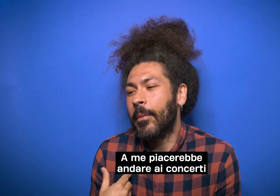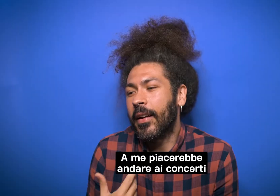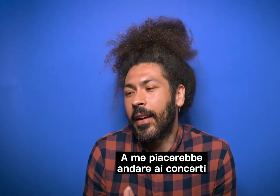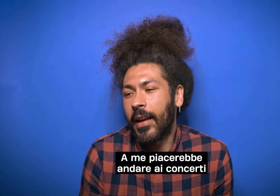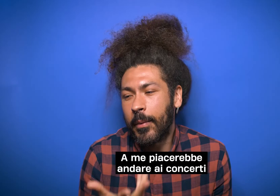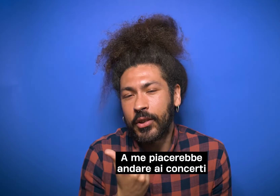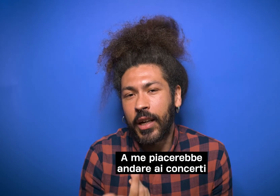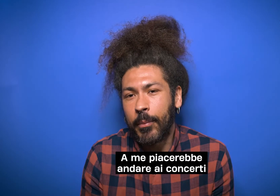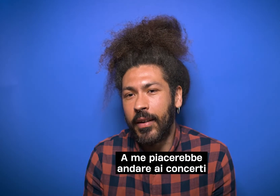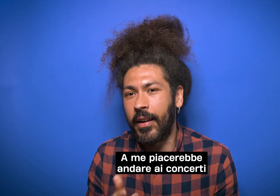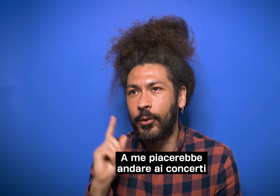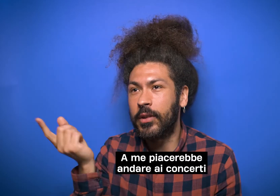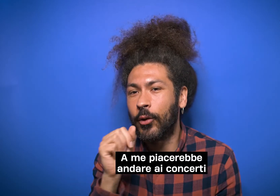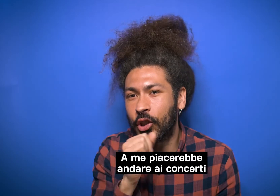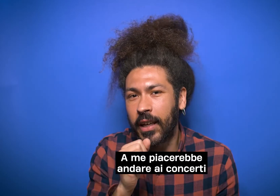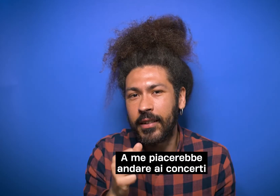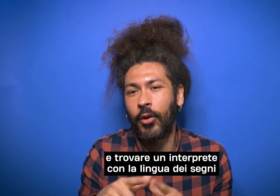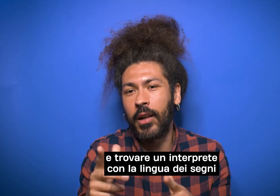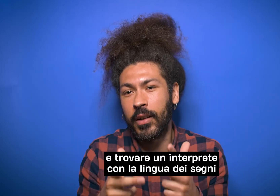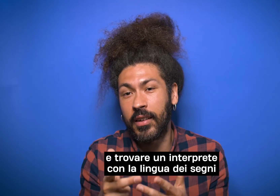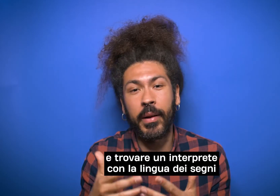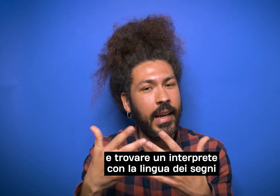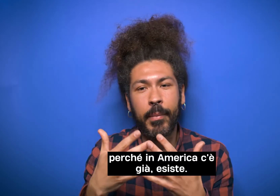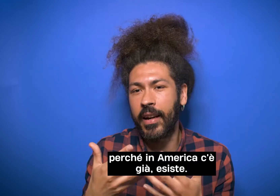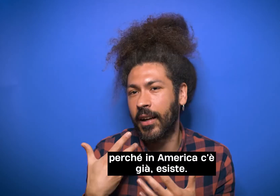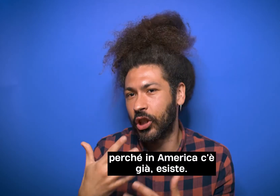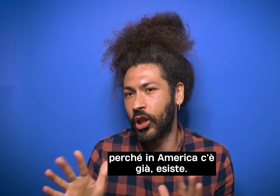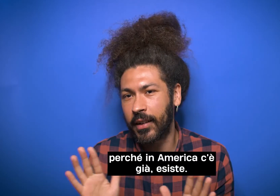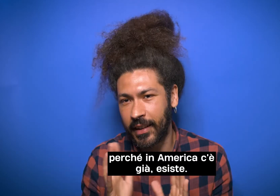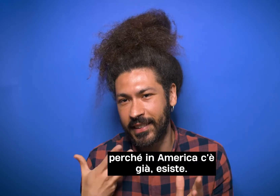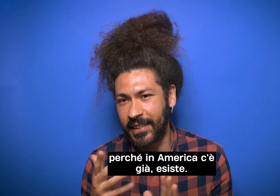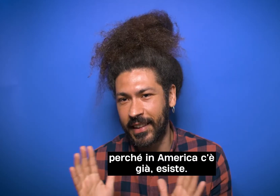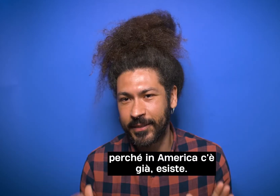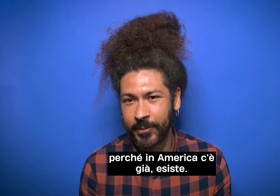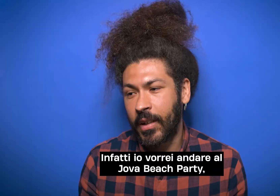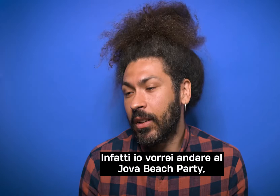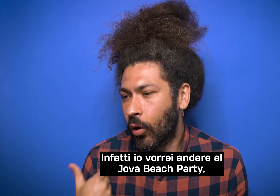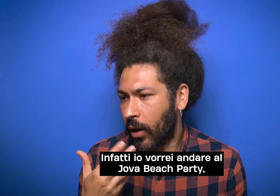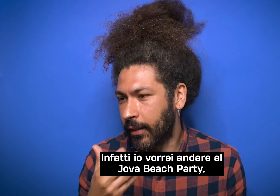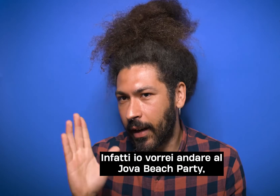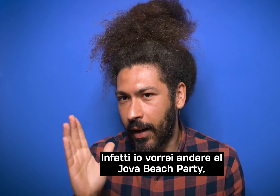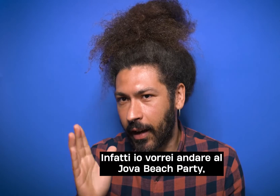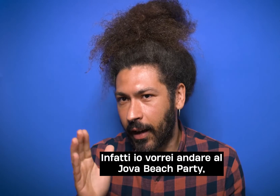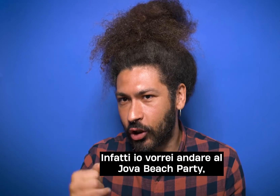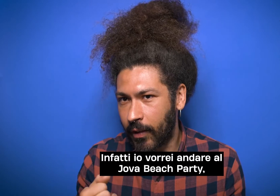me piacerebbe tutti i concerti con la lingua dei segni, perché in America c'è già, esiste. Infatti io vorrei andare a Jova